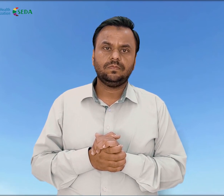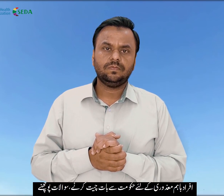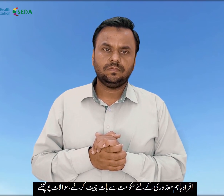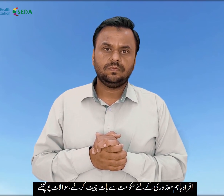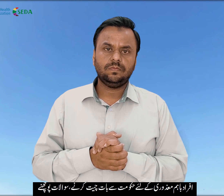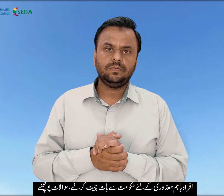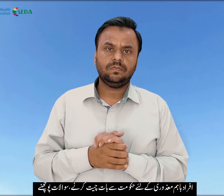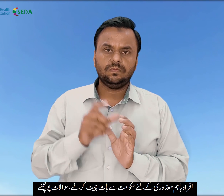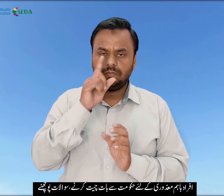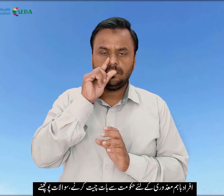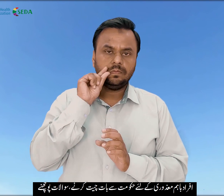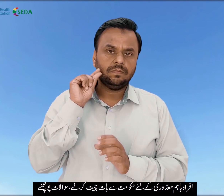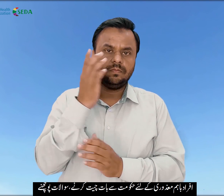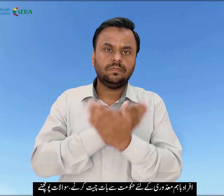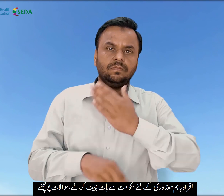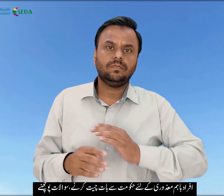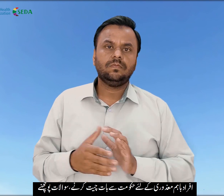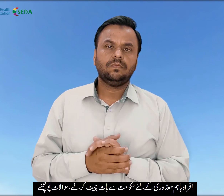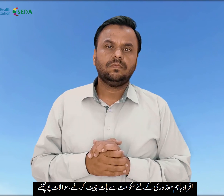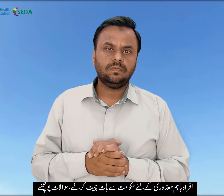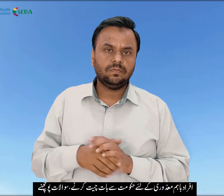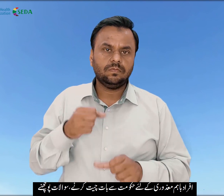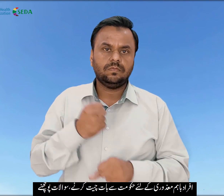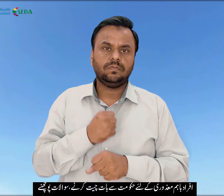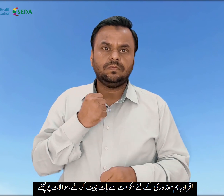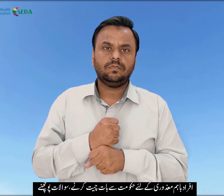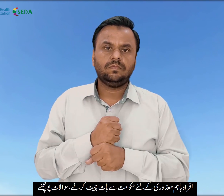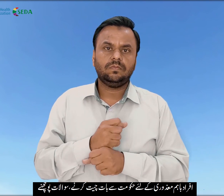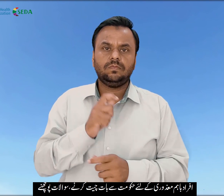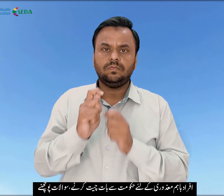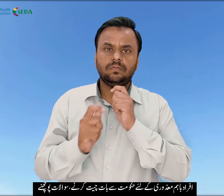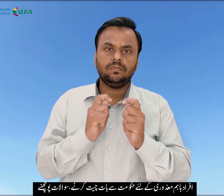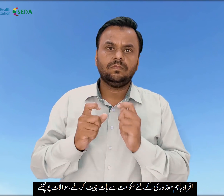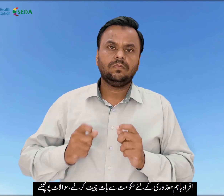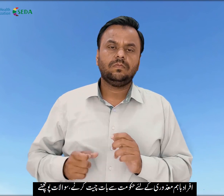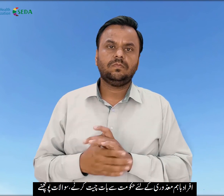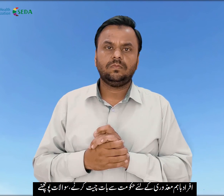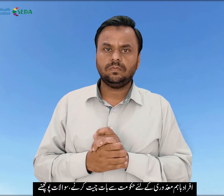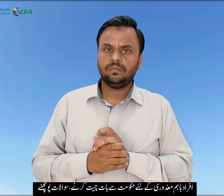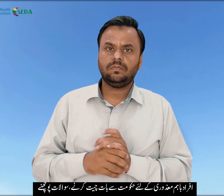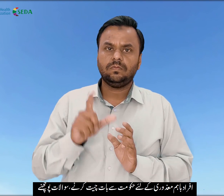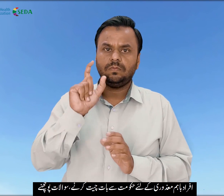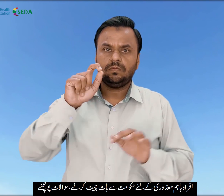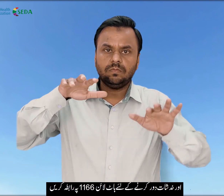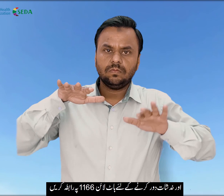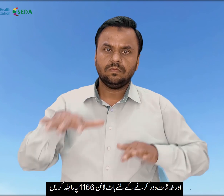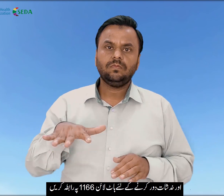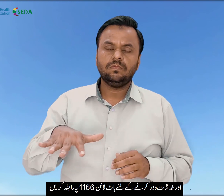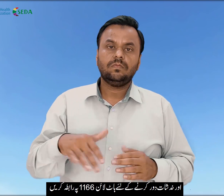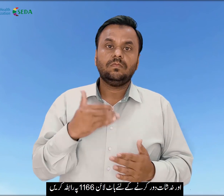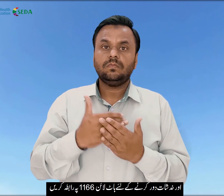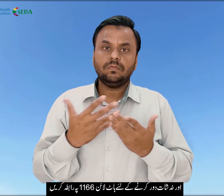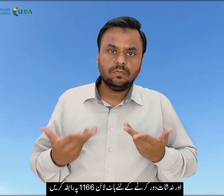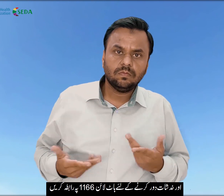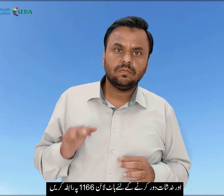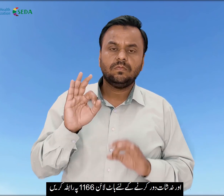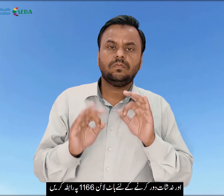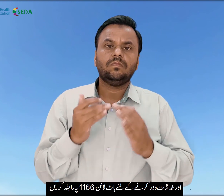افراد بہم معذوری کے لیے حکومت سے بات چیت کرنے، سوالات پوچھنے اور خدشات دور کرنے کے لیے